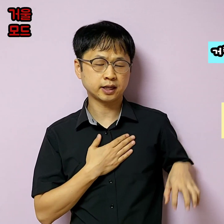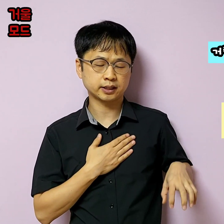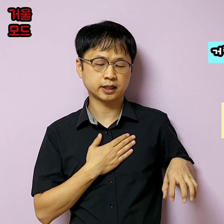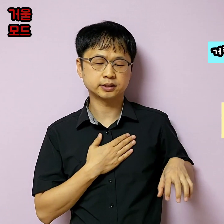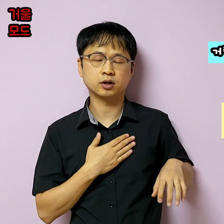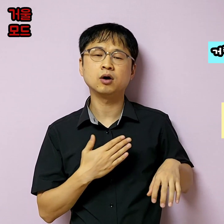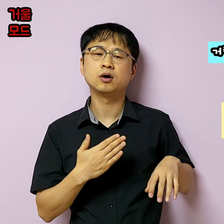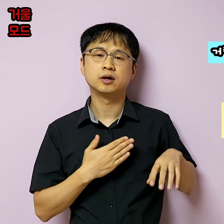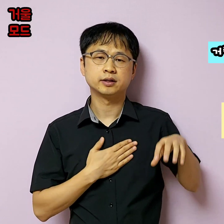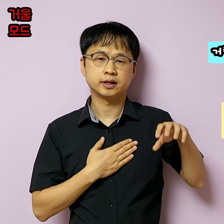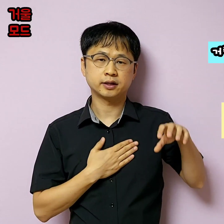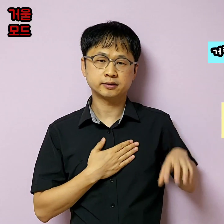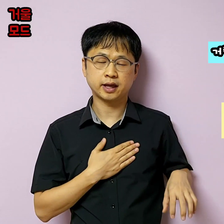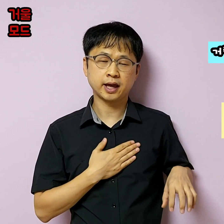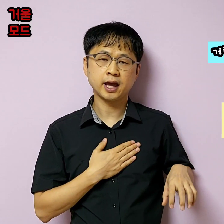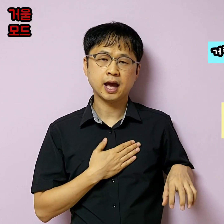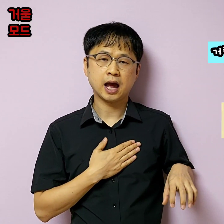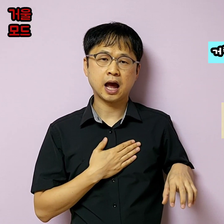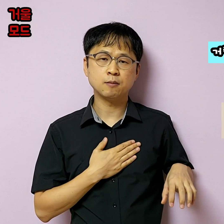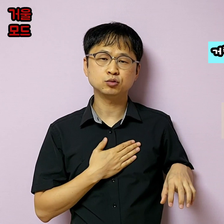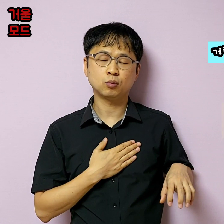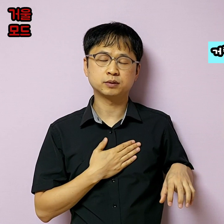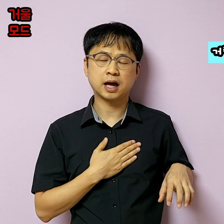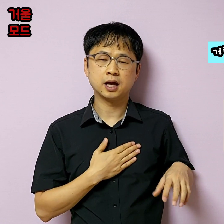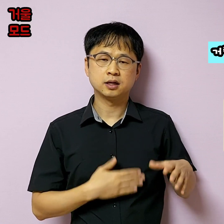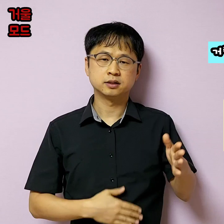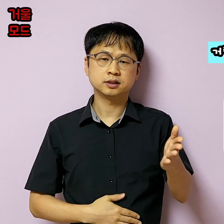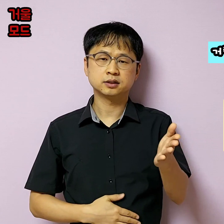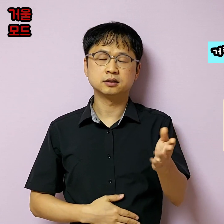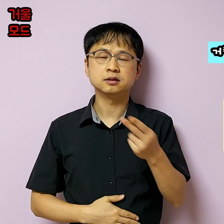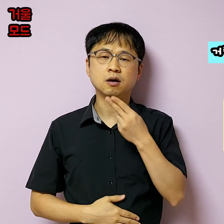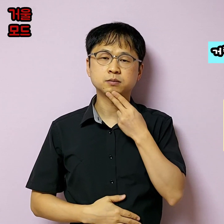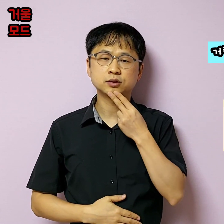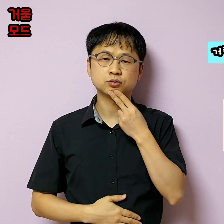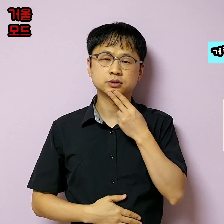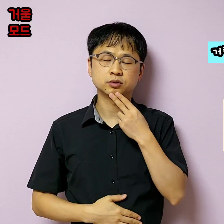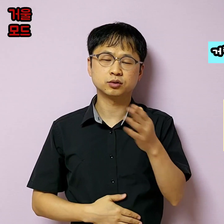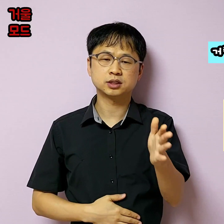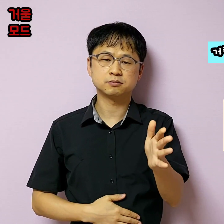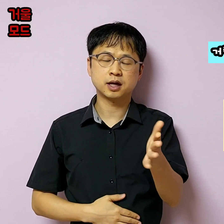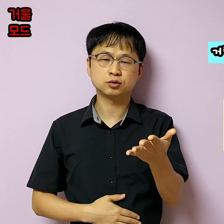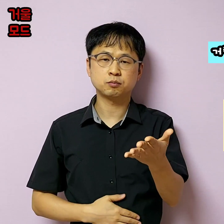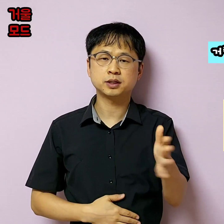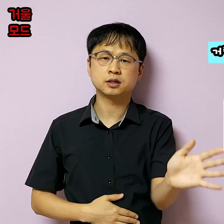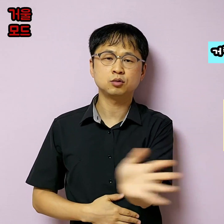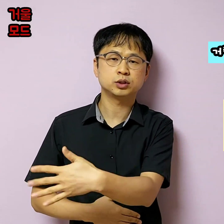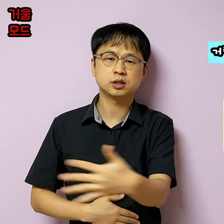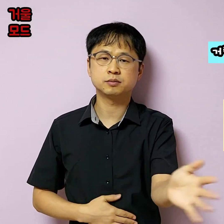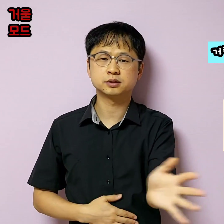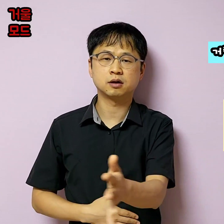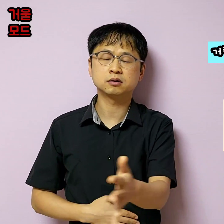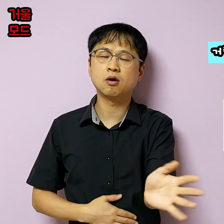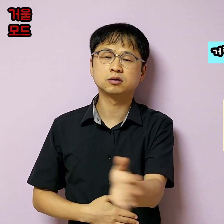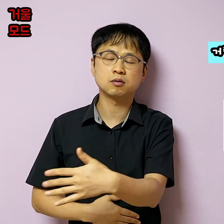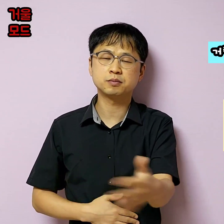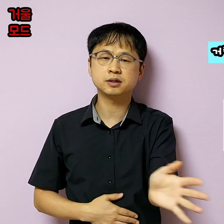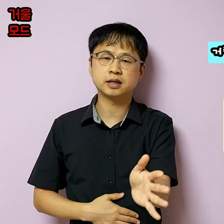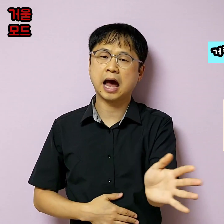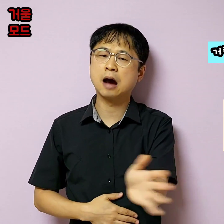곁에가 되겠죠. 내 곁에 아무도 없다. 여기서는 없다 수어를 써도 되지만 손바닥을 휘저으면서 텅텅 빈